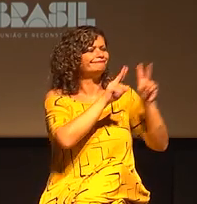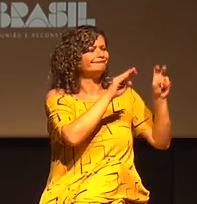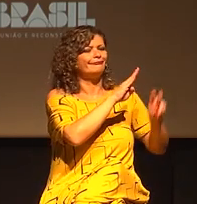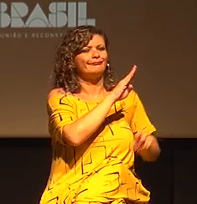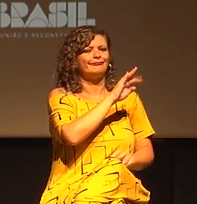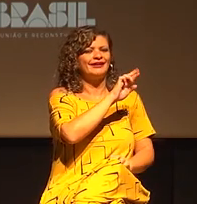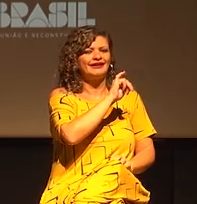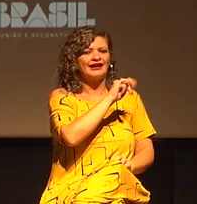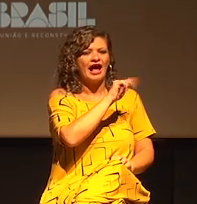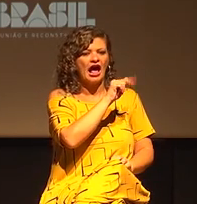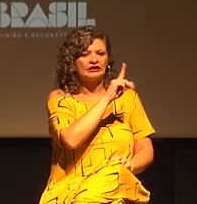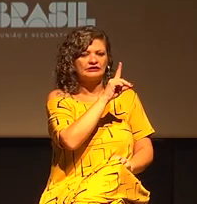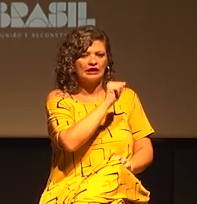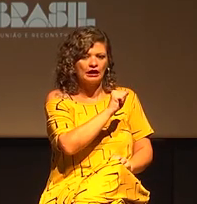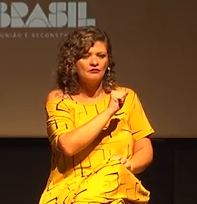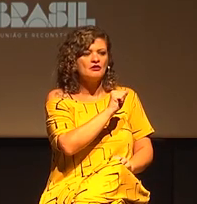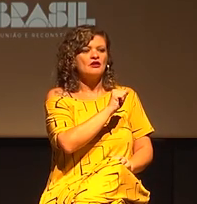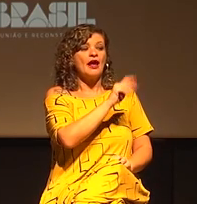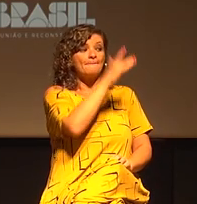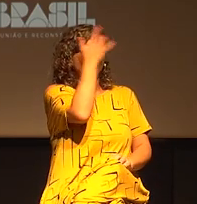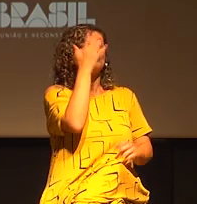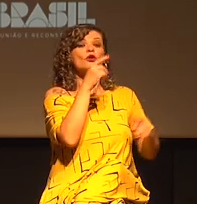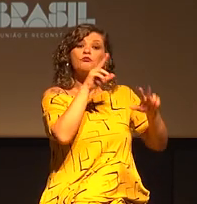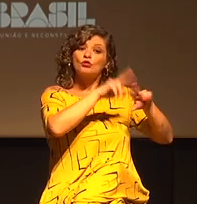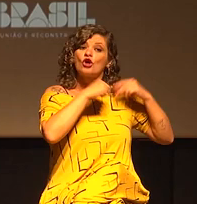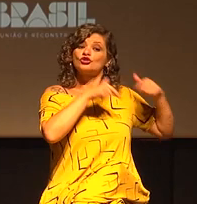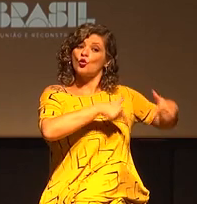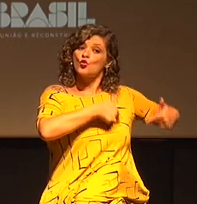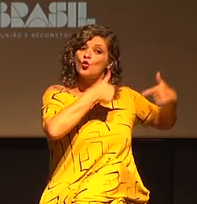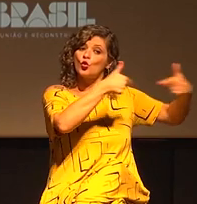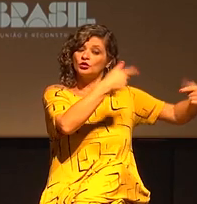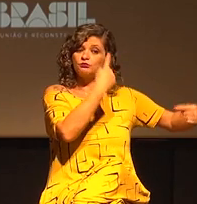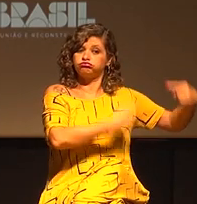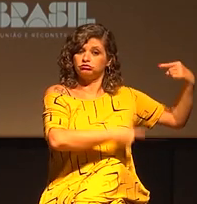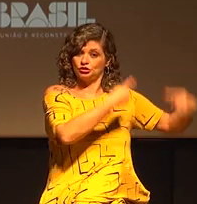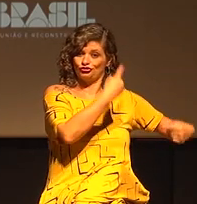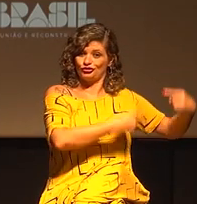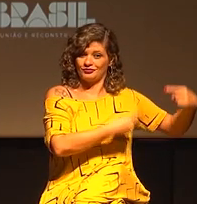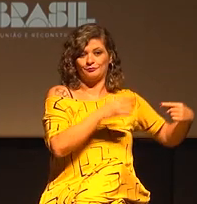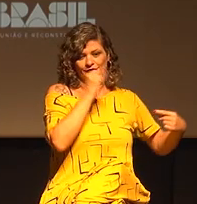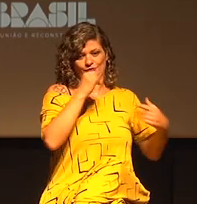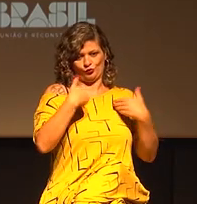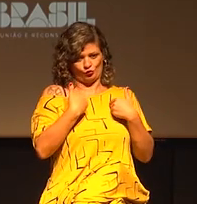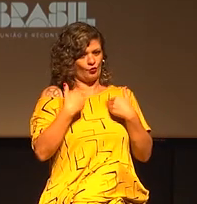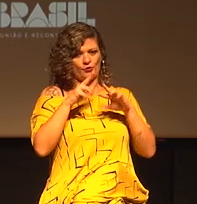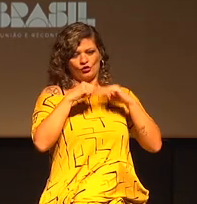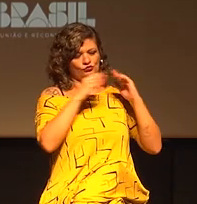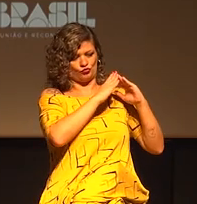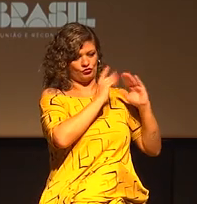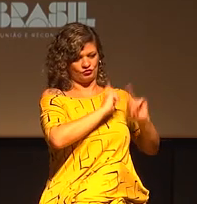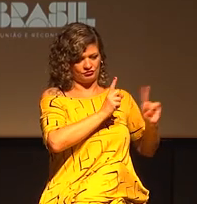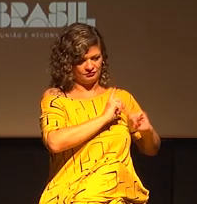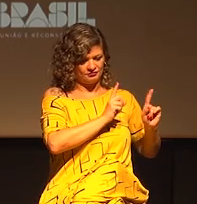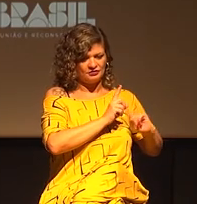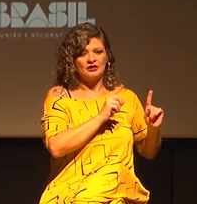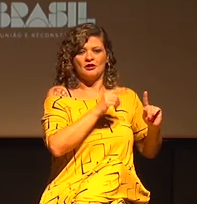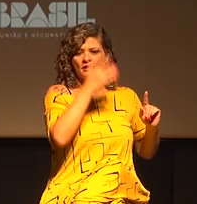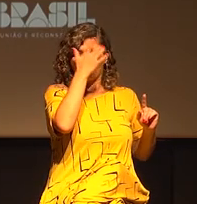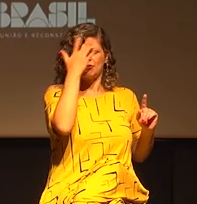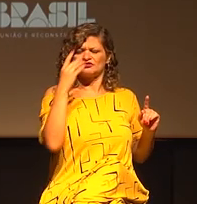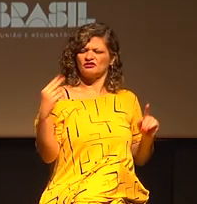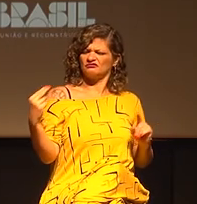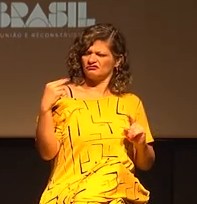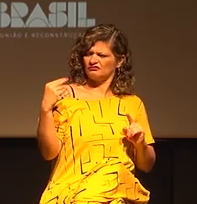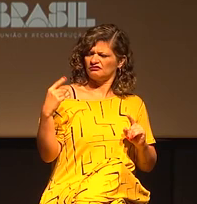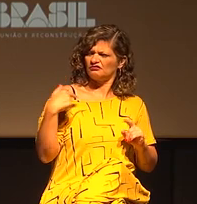pra luta política não pra luta por moradia as pessoas que entram pro meio de obgado como é o meu caso o pessoal que vem da luta pro moradia te